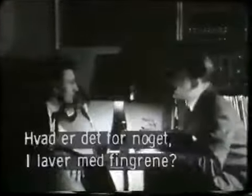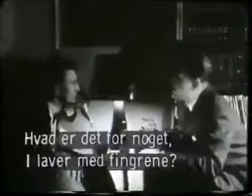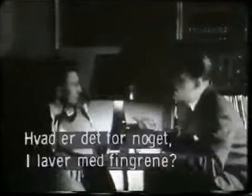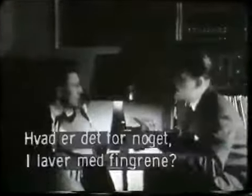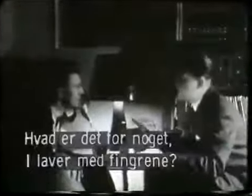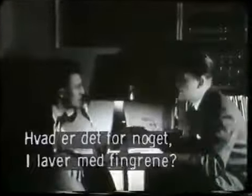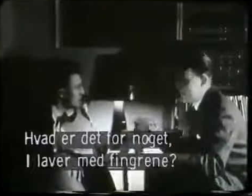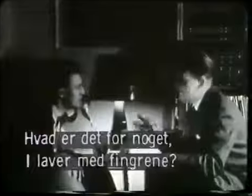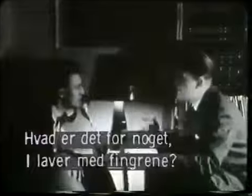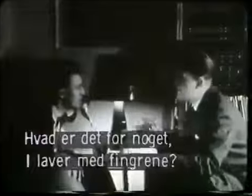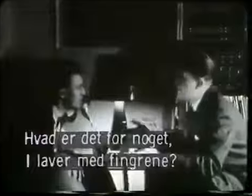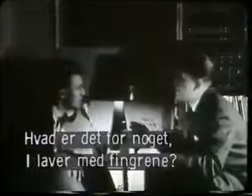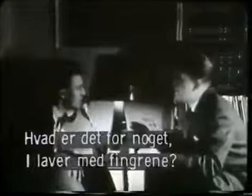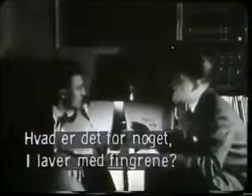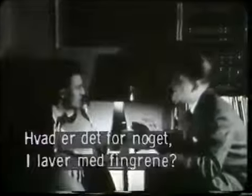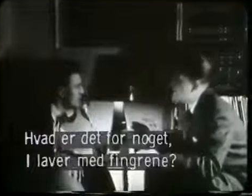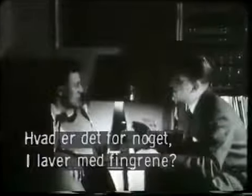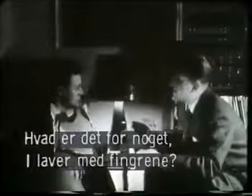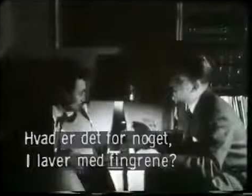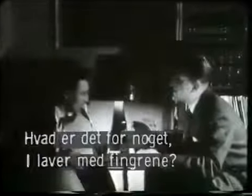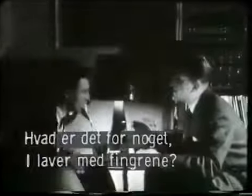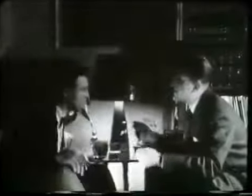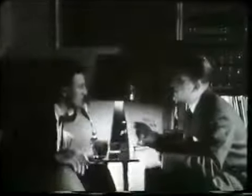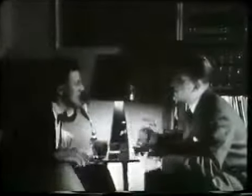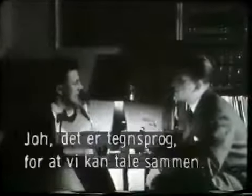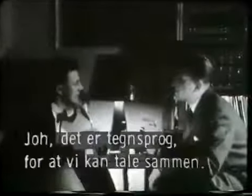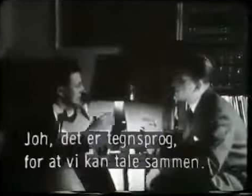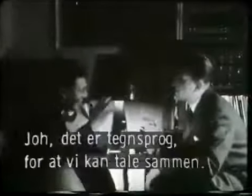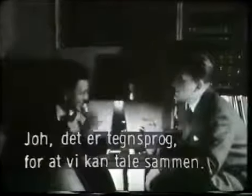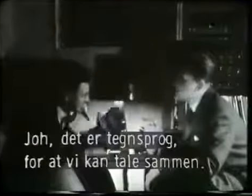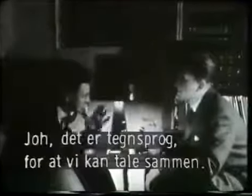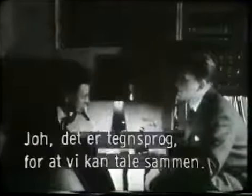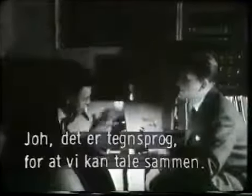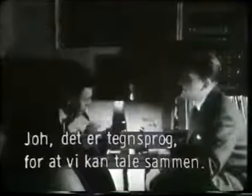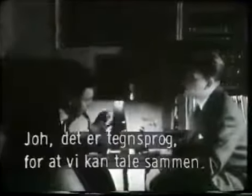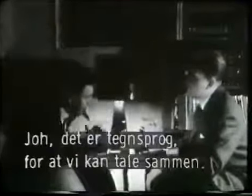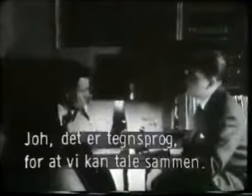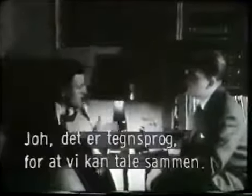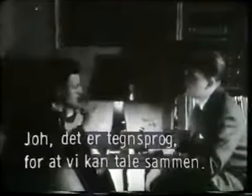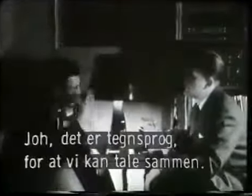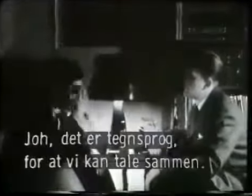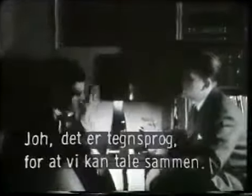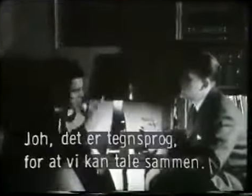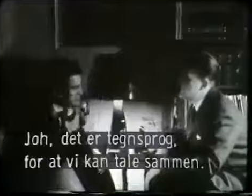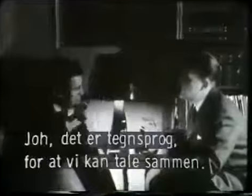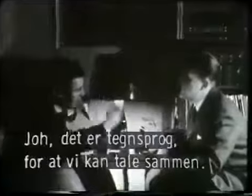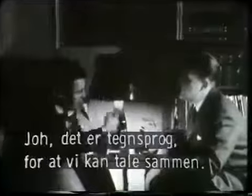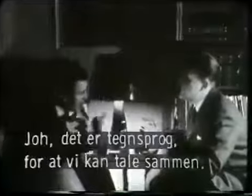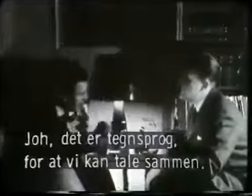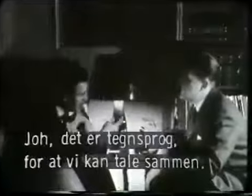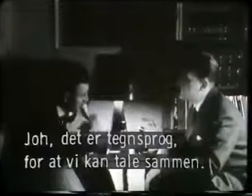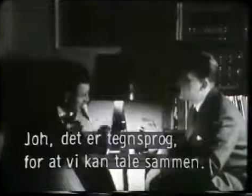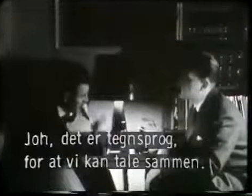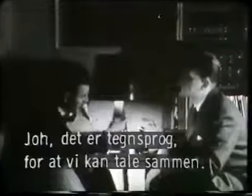for fakter, I laver med fingrene? Det er tegnsprog. Bare at kunne tale med hinanden.